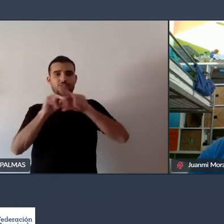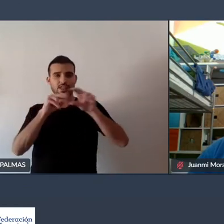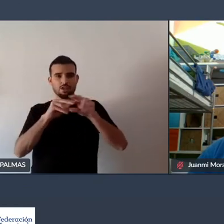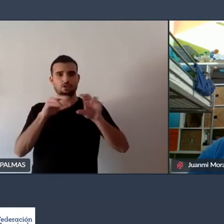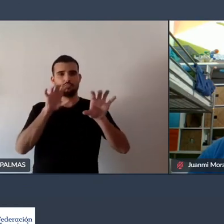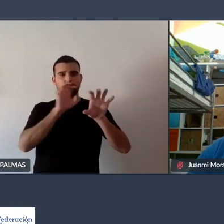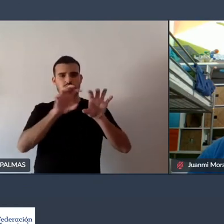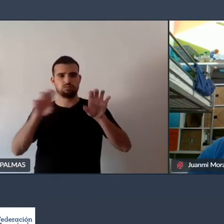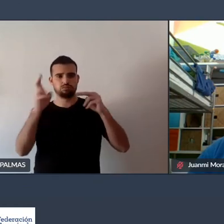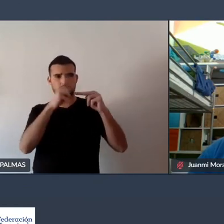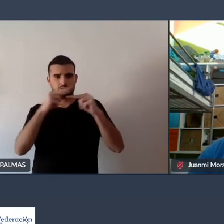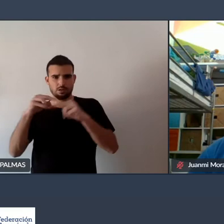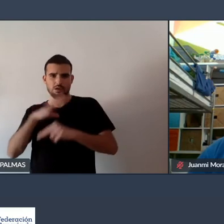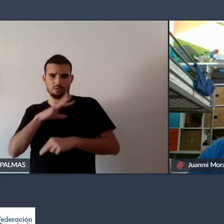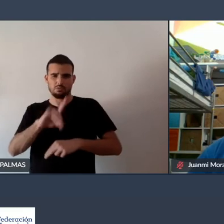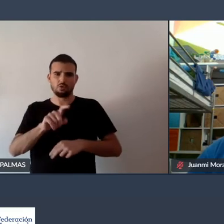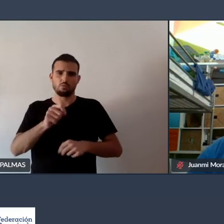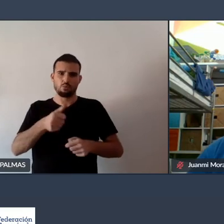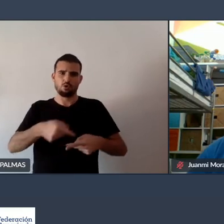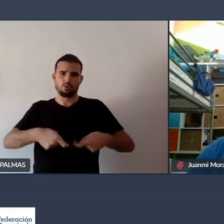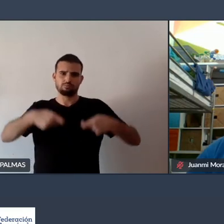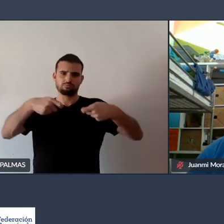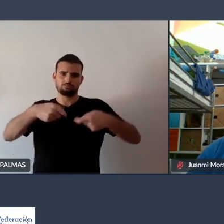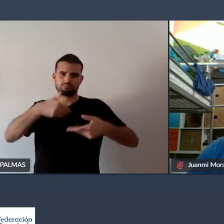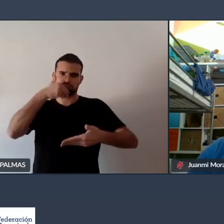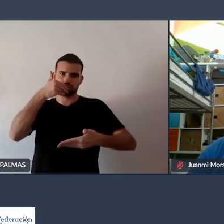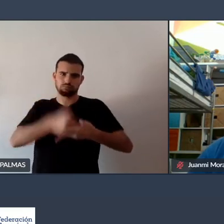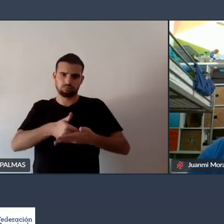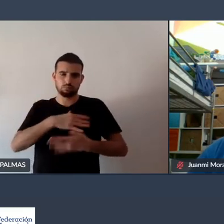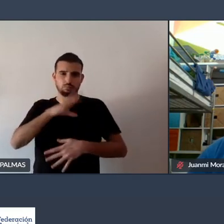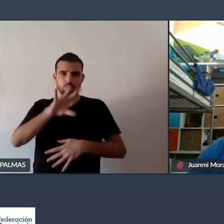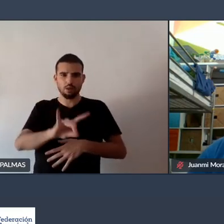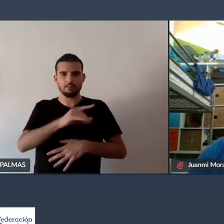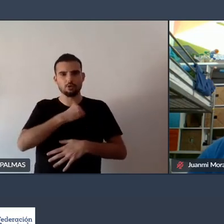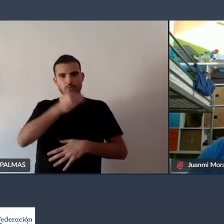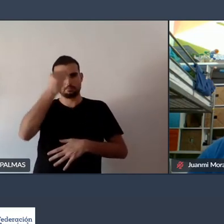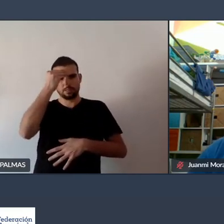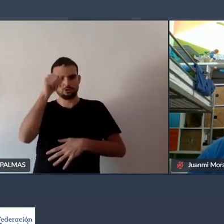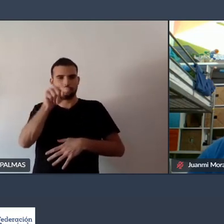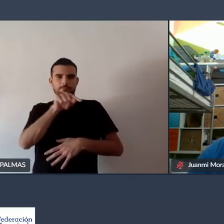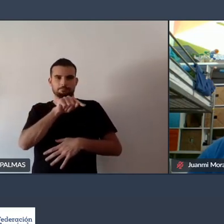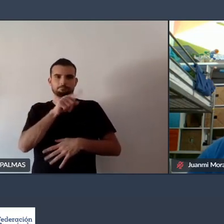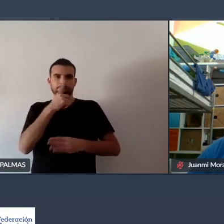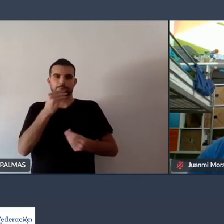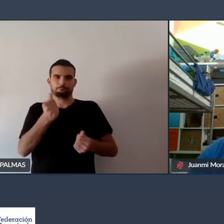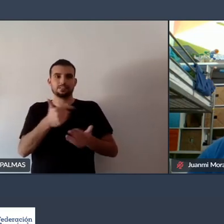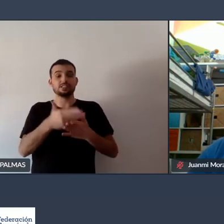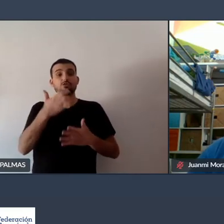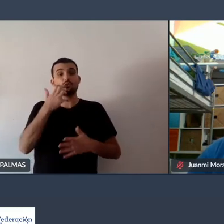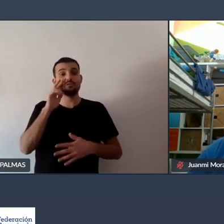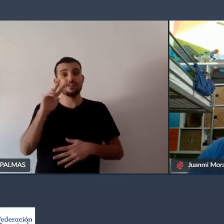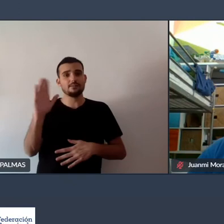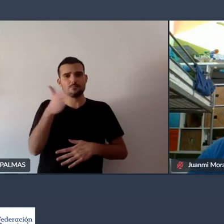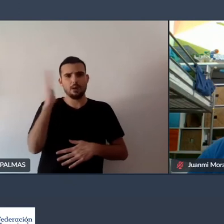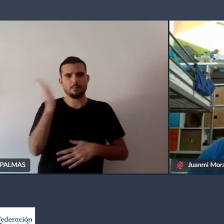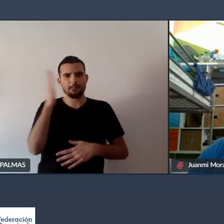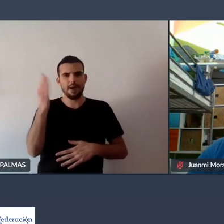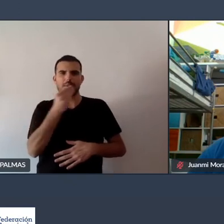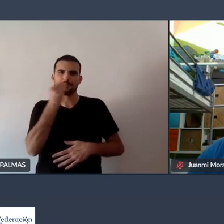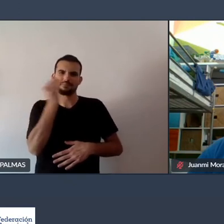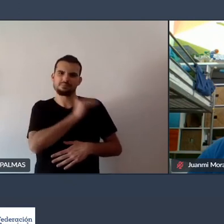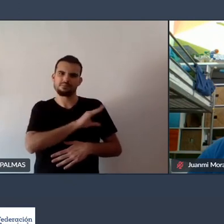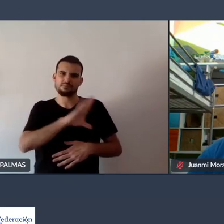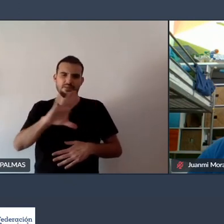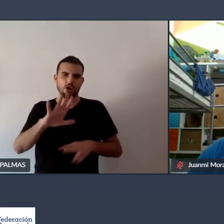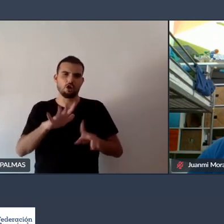hace un poco pesado en ese sentido, pero me da la sensación de que es más enriquecedor a la hora de hacerte una imagen global